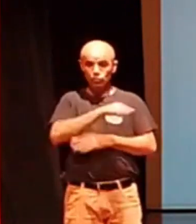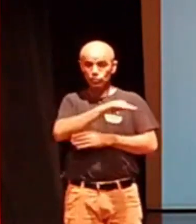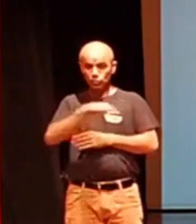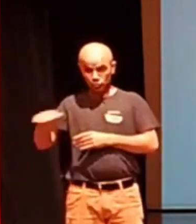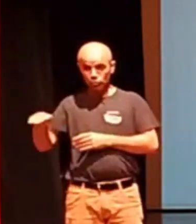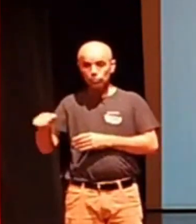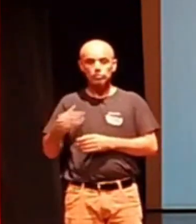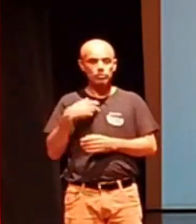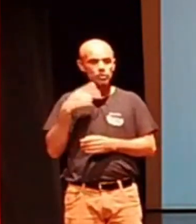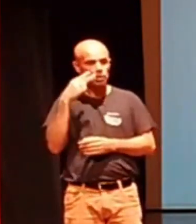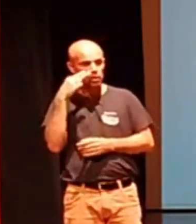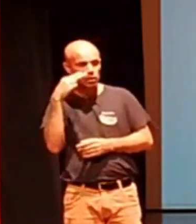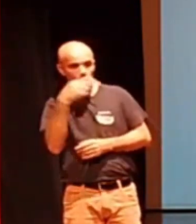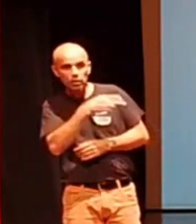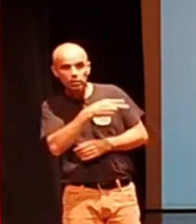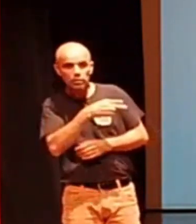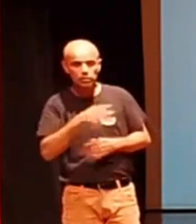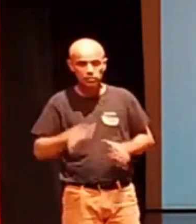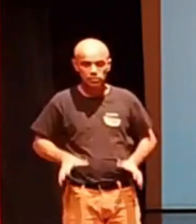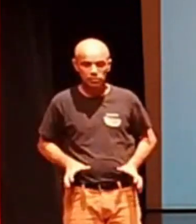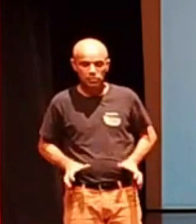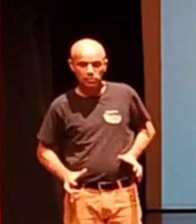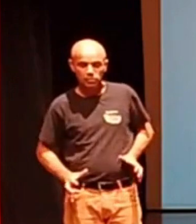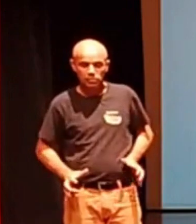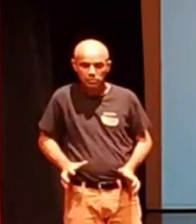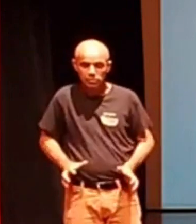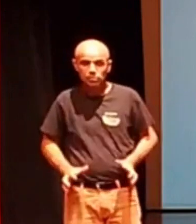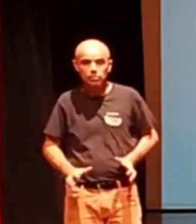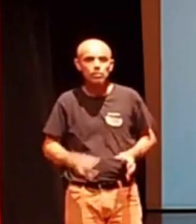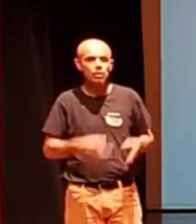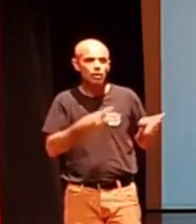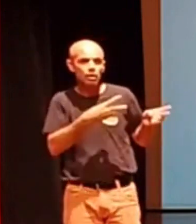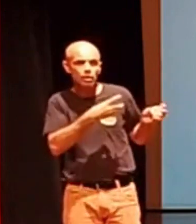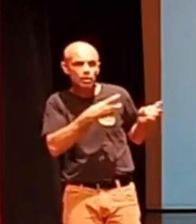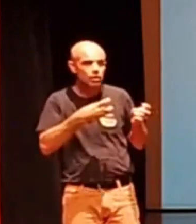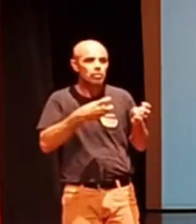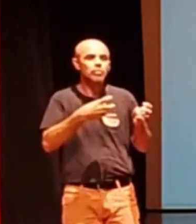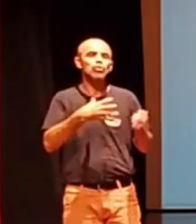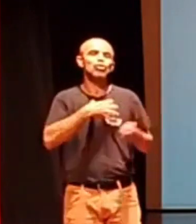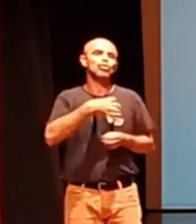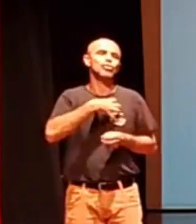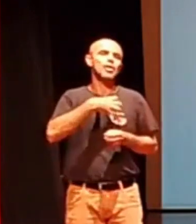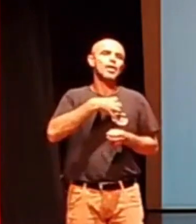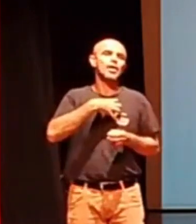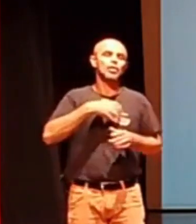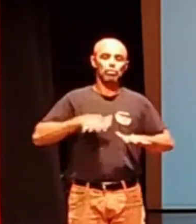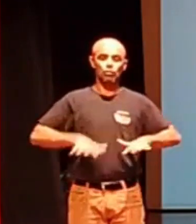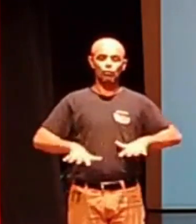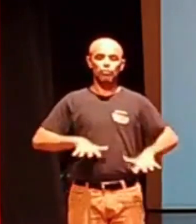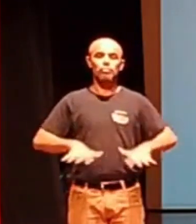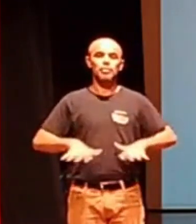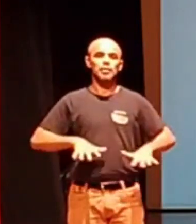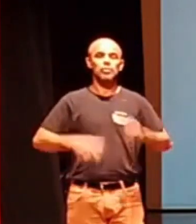e pessoas que vão ter inclinações de pelve e vão ter inclinações laterais da coluna que vão estar associadas a isso.